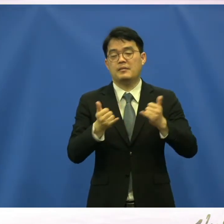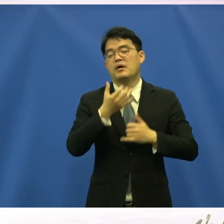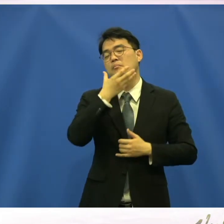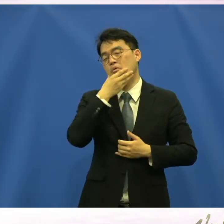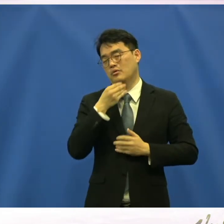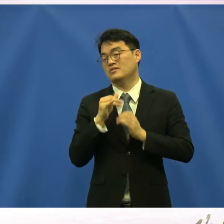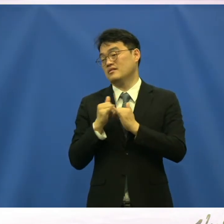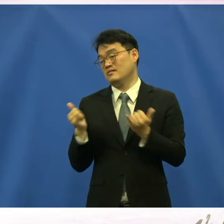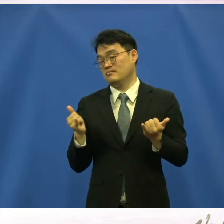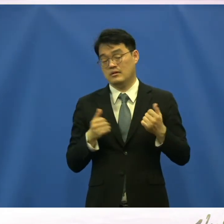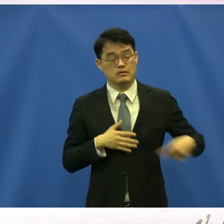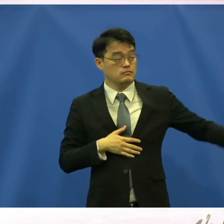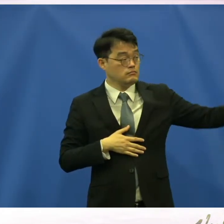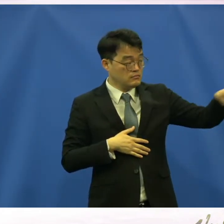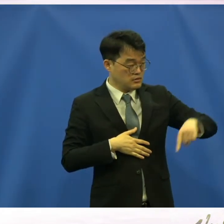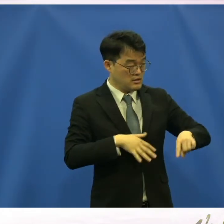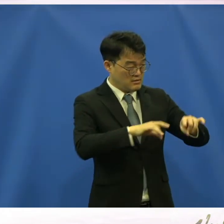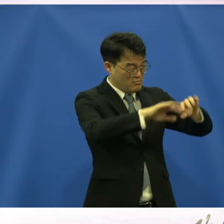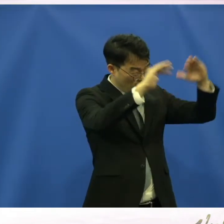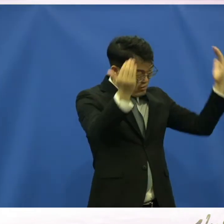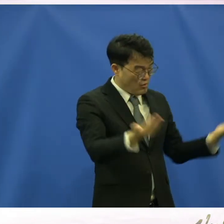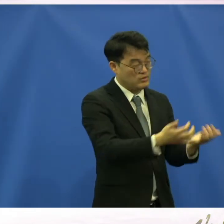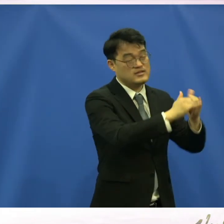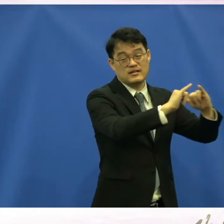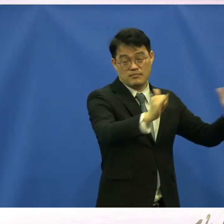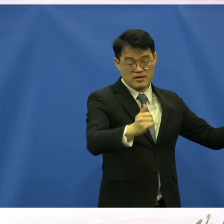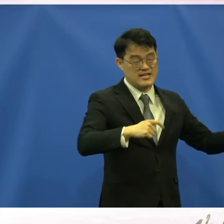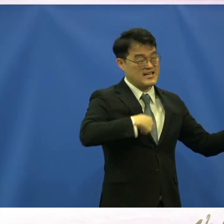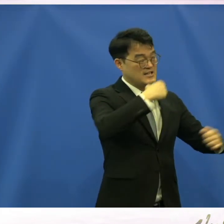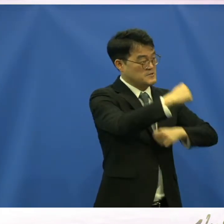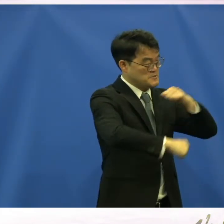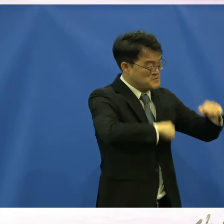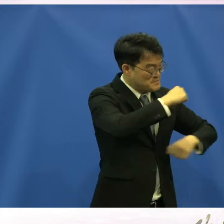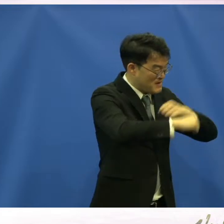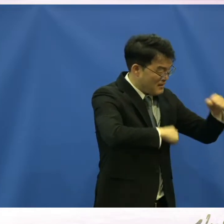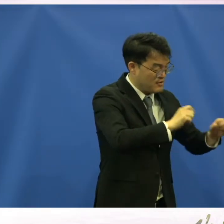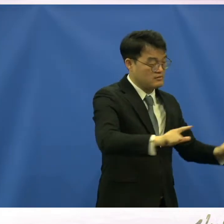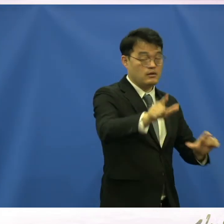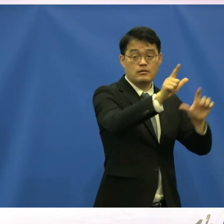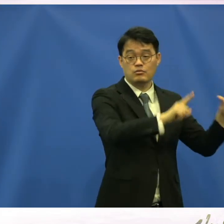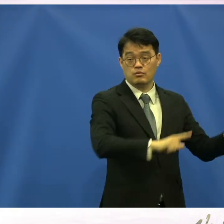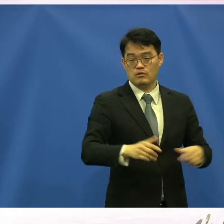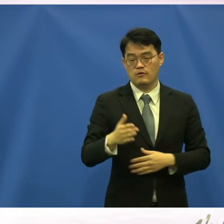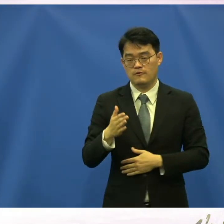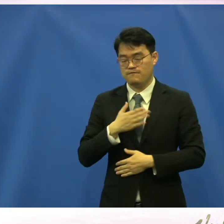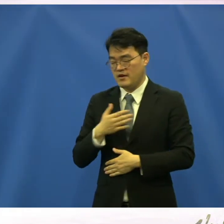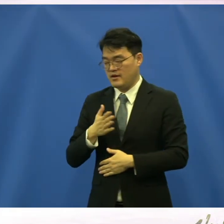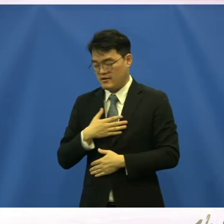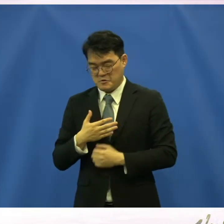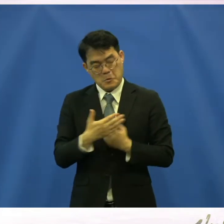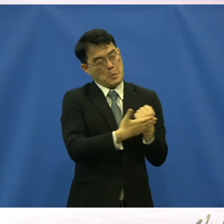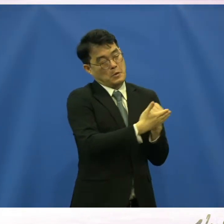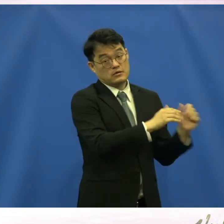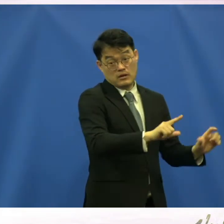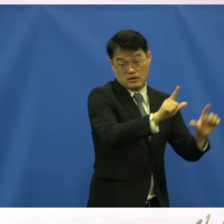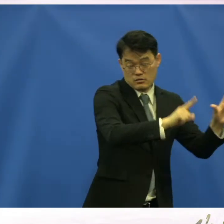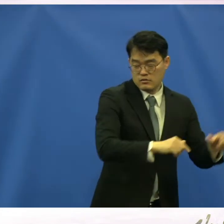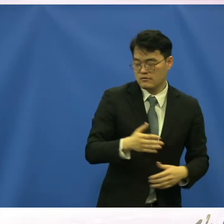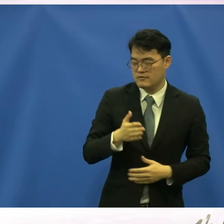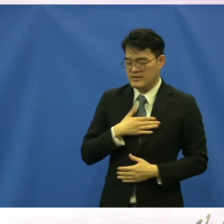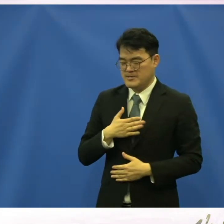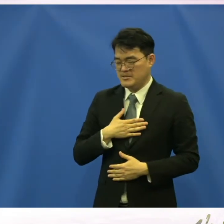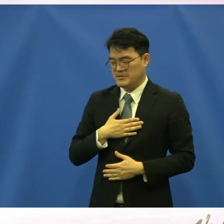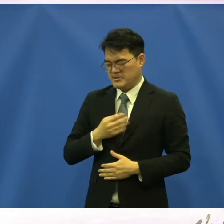그러니까 내가 살려고만 발동을 치는 거예요. 한 치 앞도 못 보고. 그 현실에 급급하고 멀리 보지